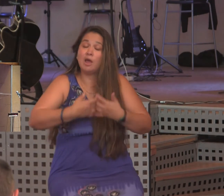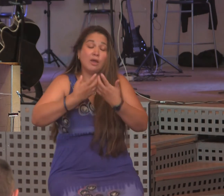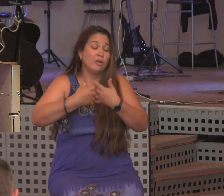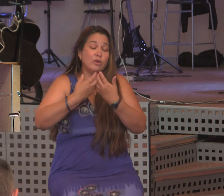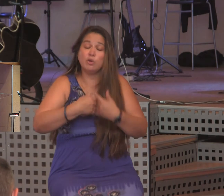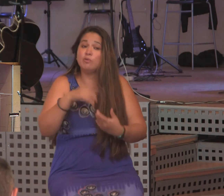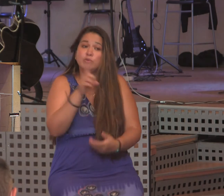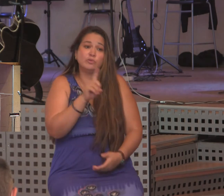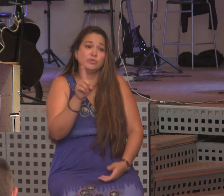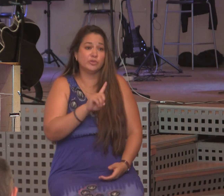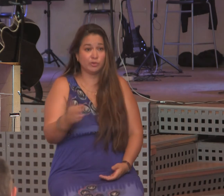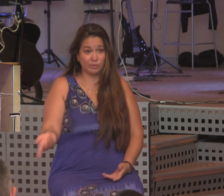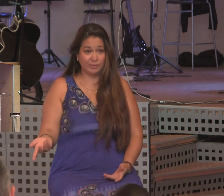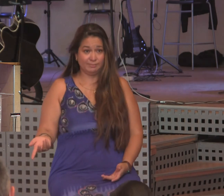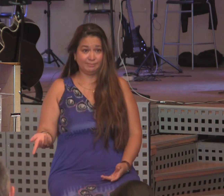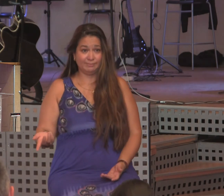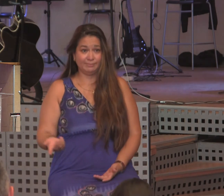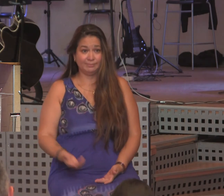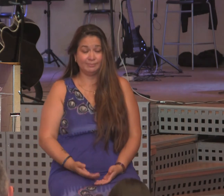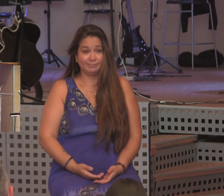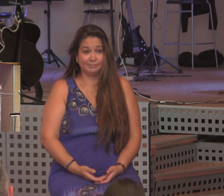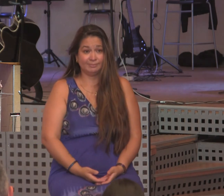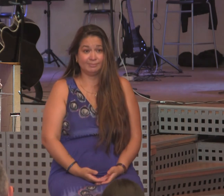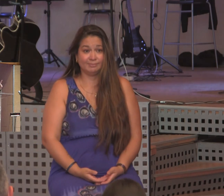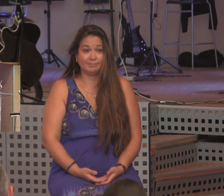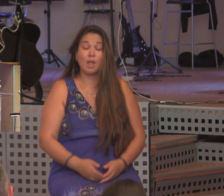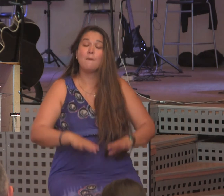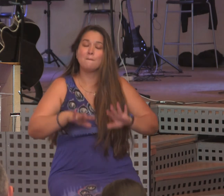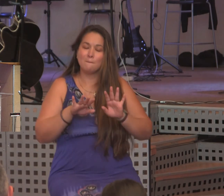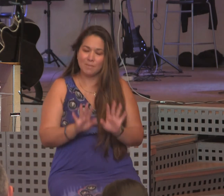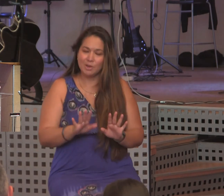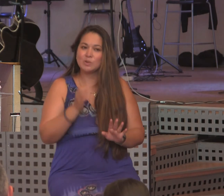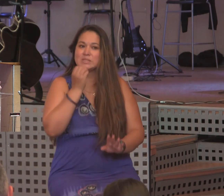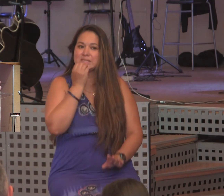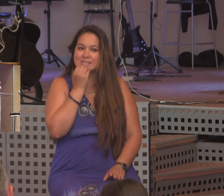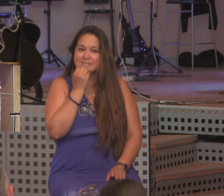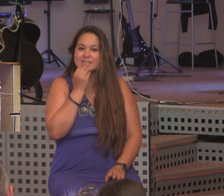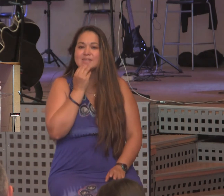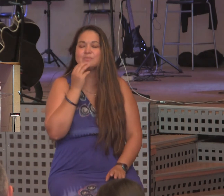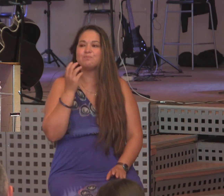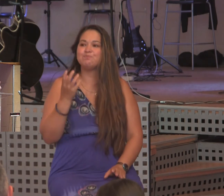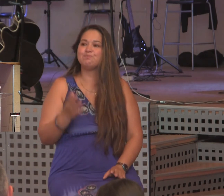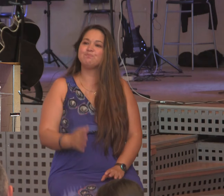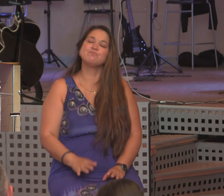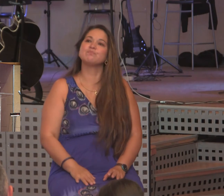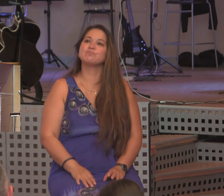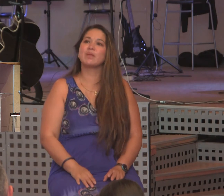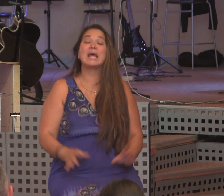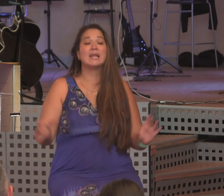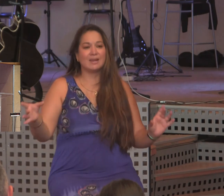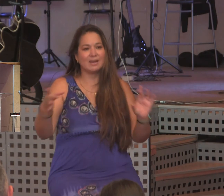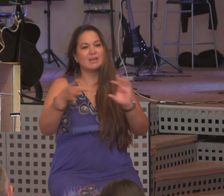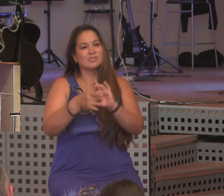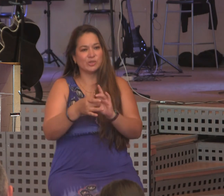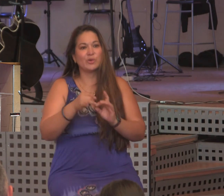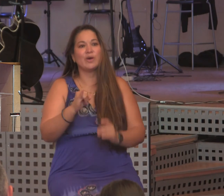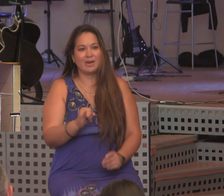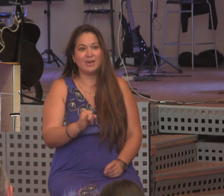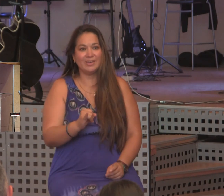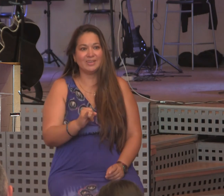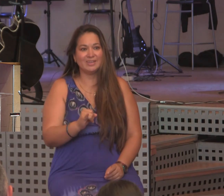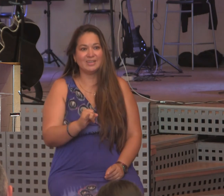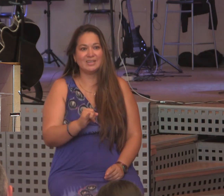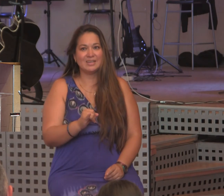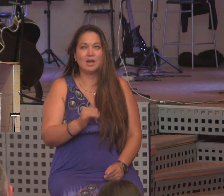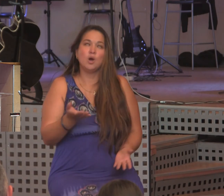funcionar, no va a funcionar. Pero si hay una relación, es decir, si